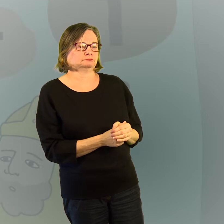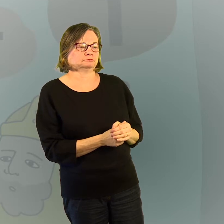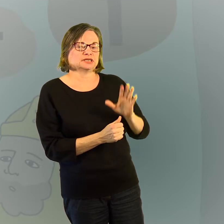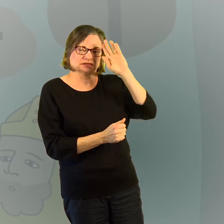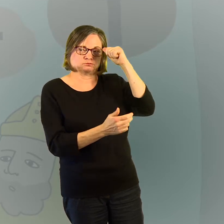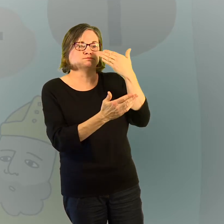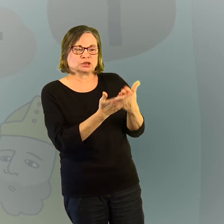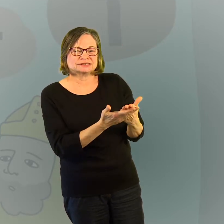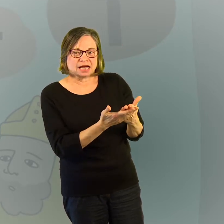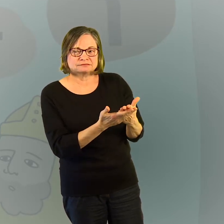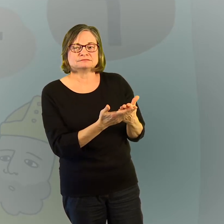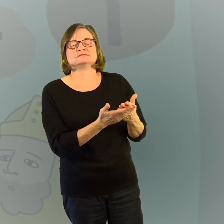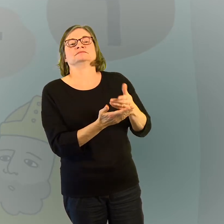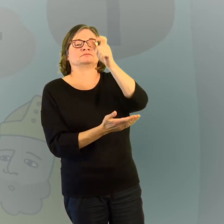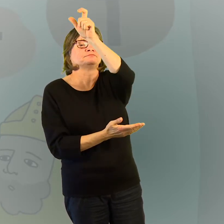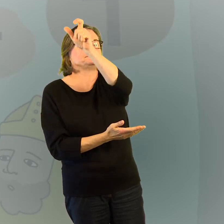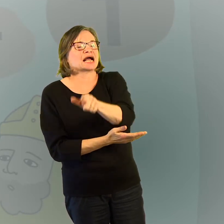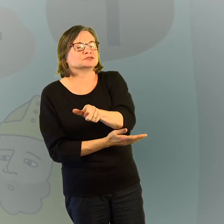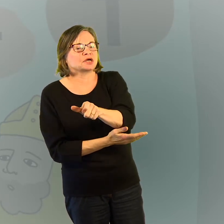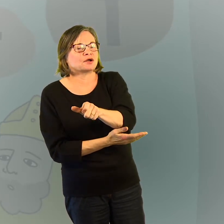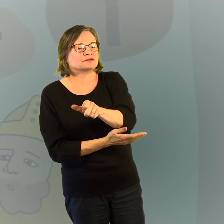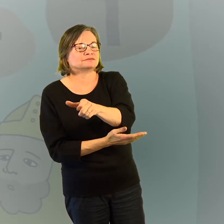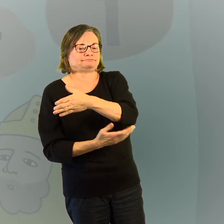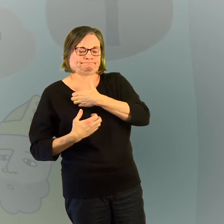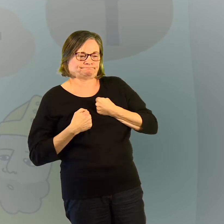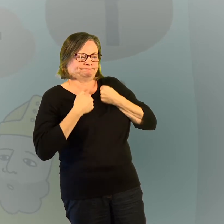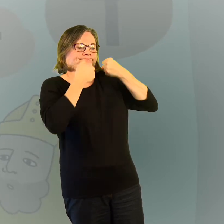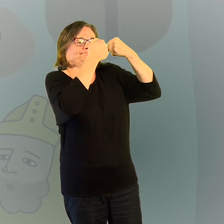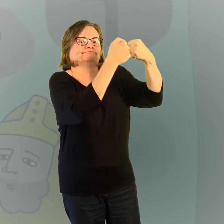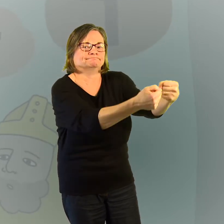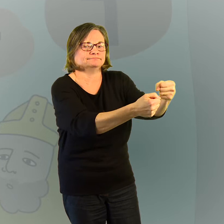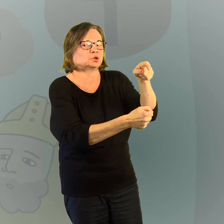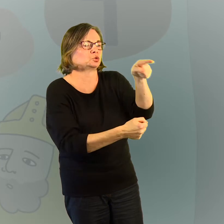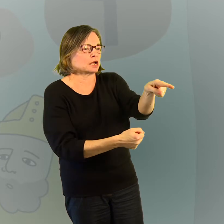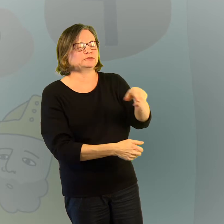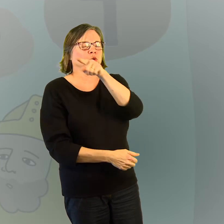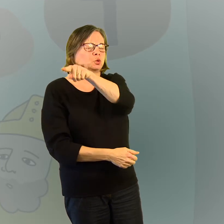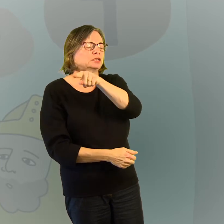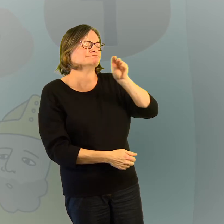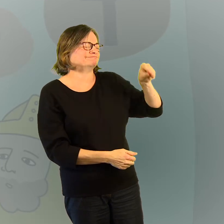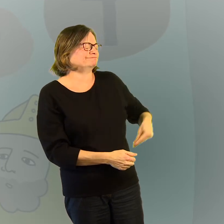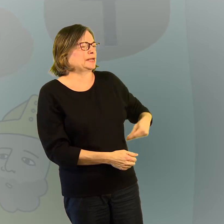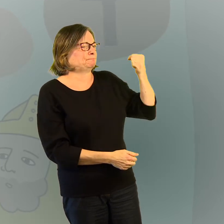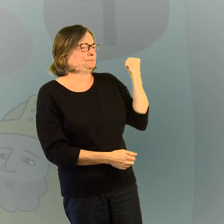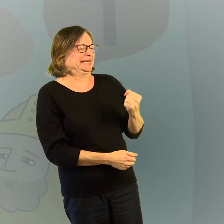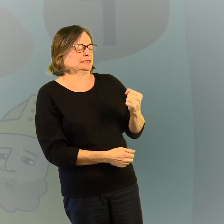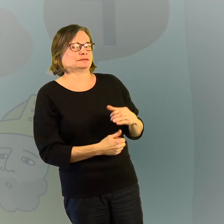te donne. C'est pourquoi celui qui m'a livré à toi est plus coupable que toi. »